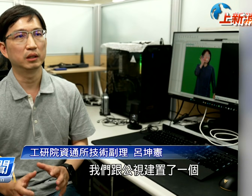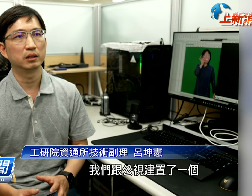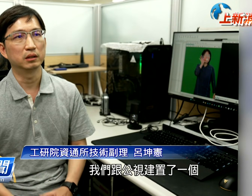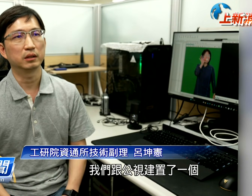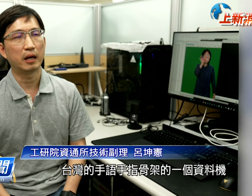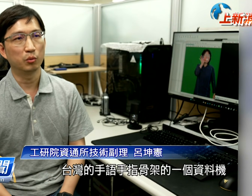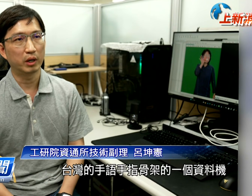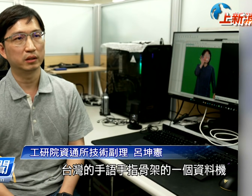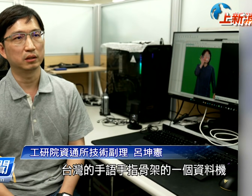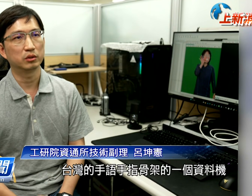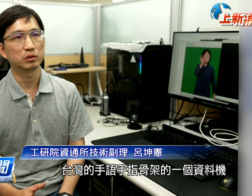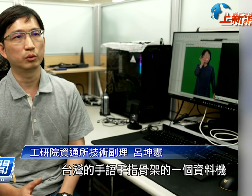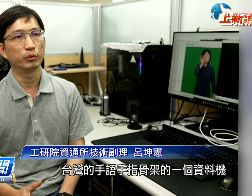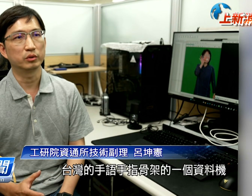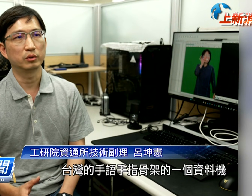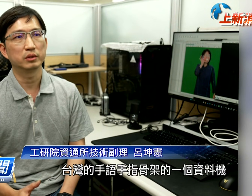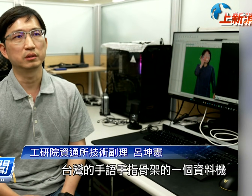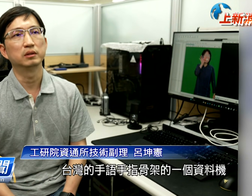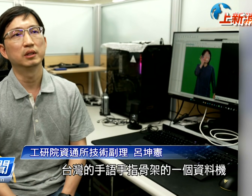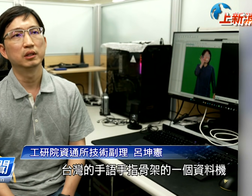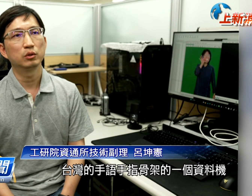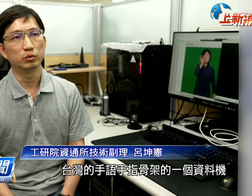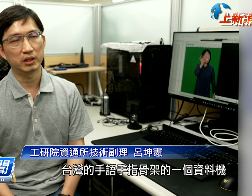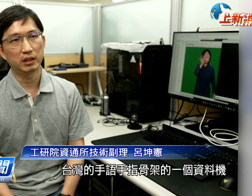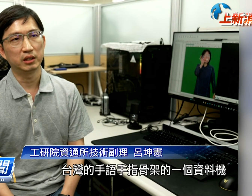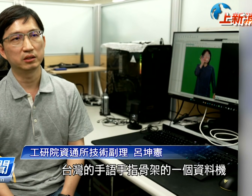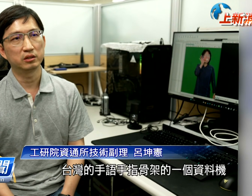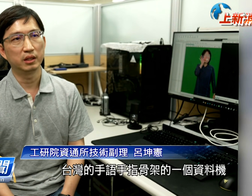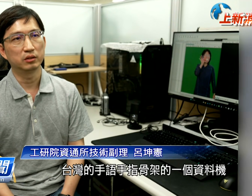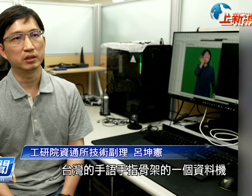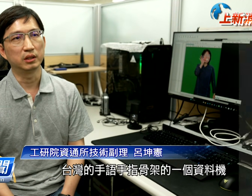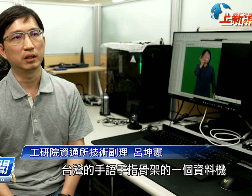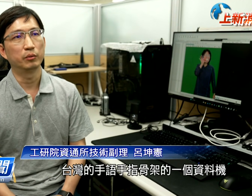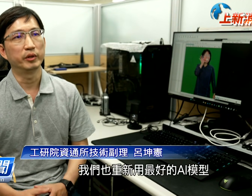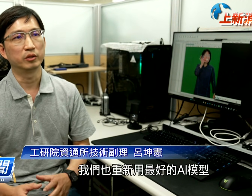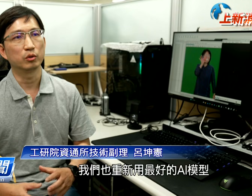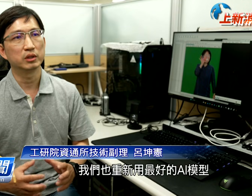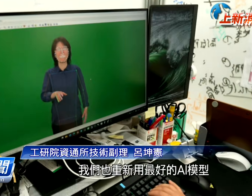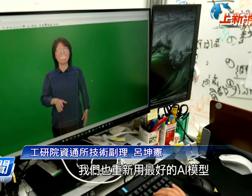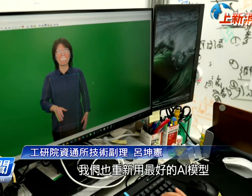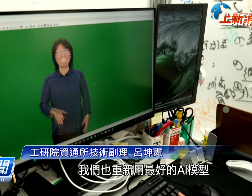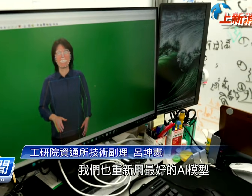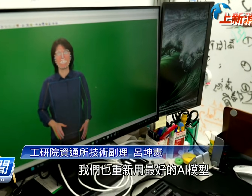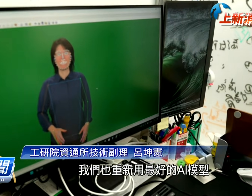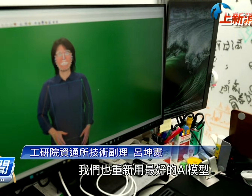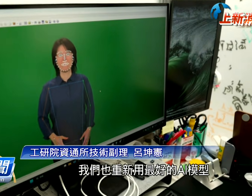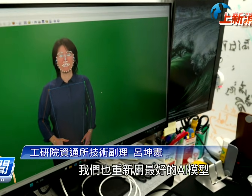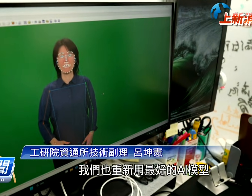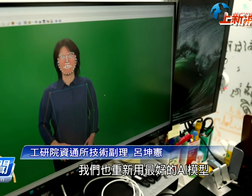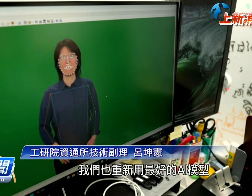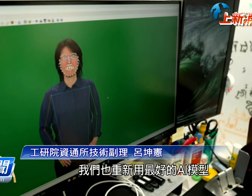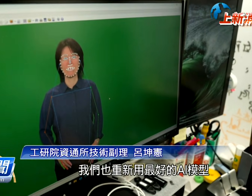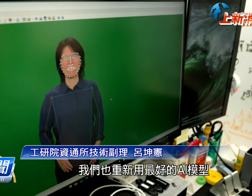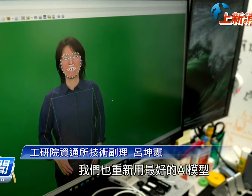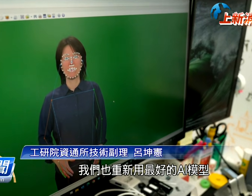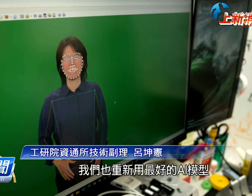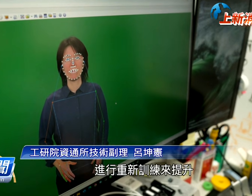一个台湾的手语手指骨架的一个资料集，那我们也重新用最好的 AI 模型进行重